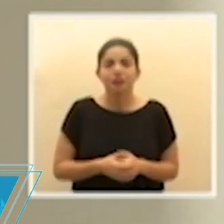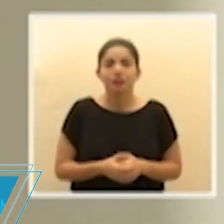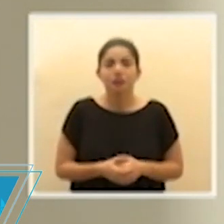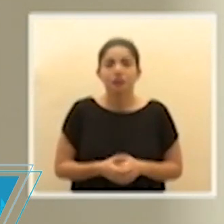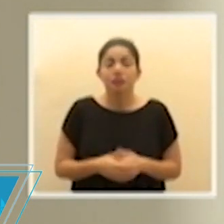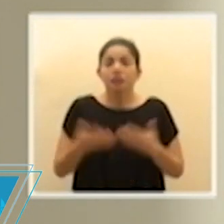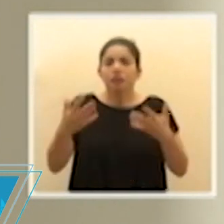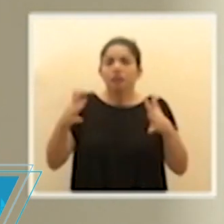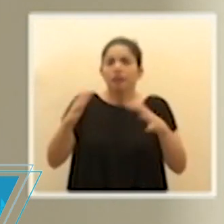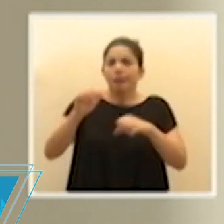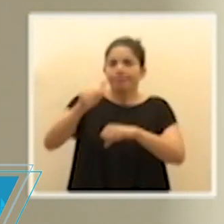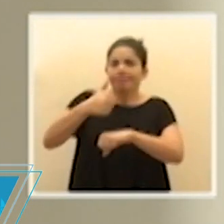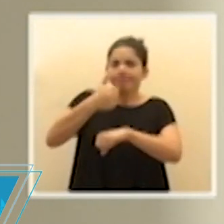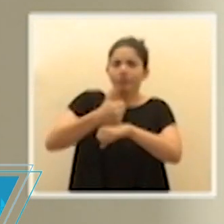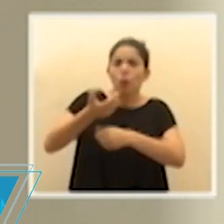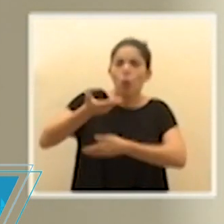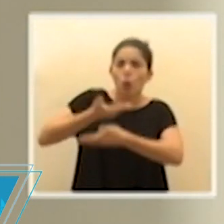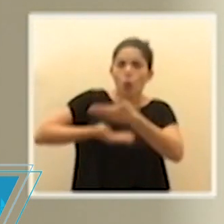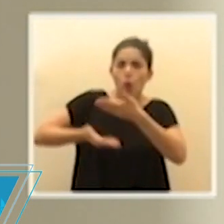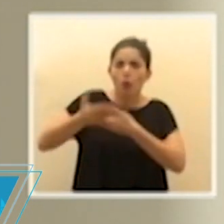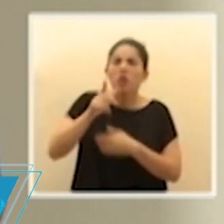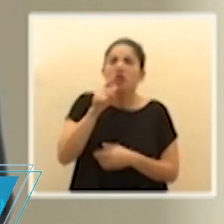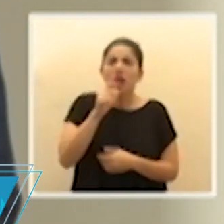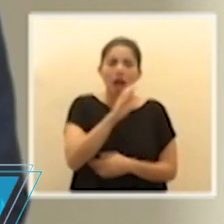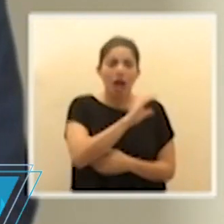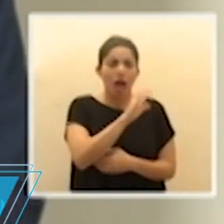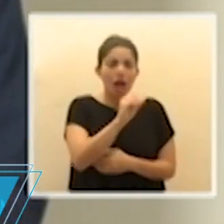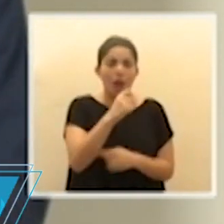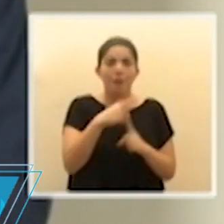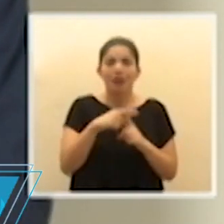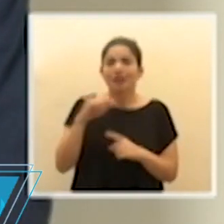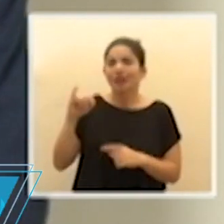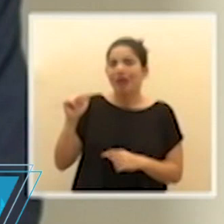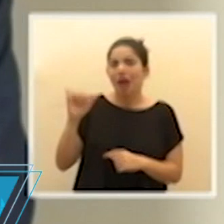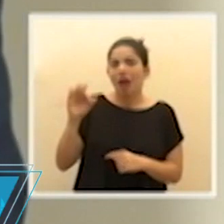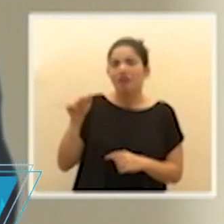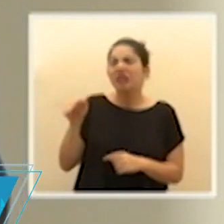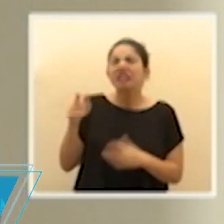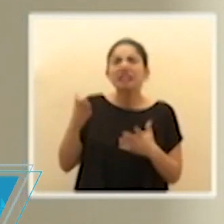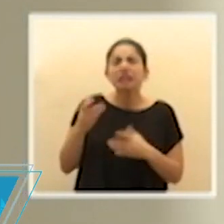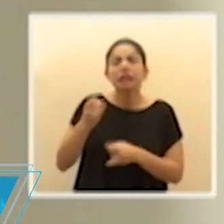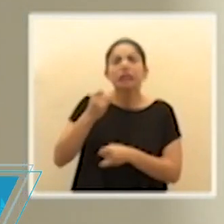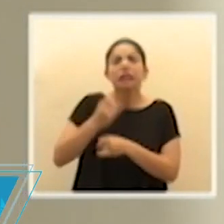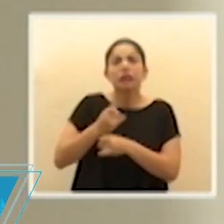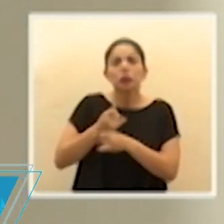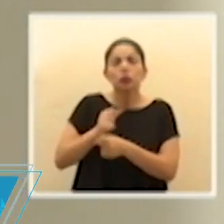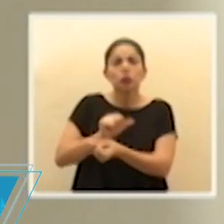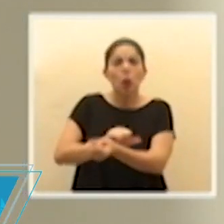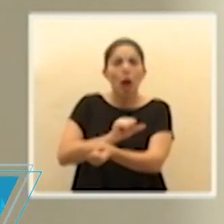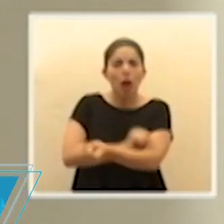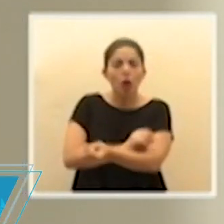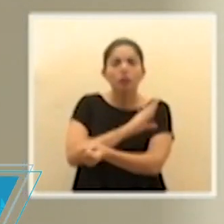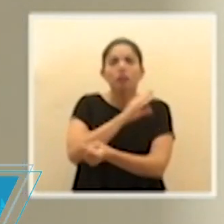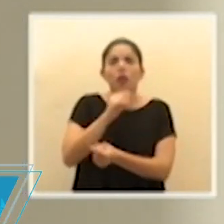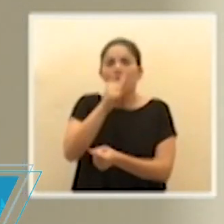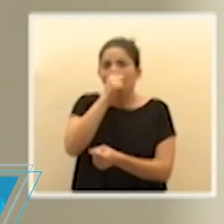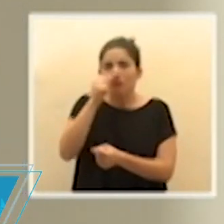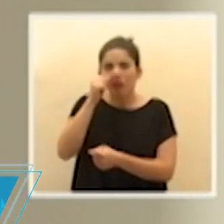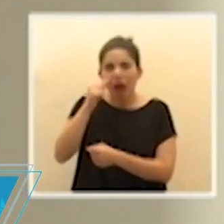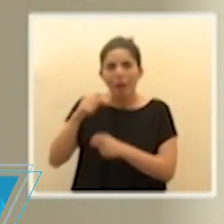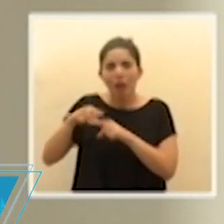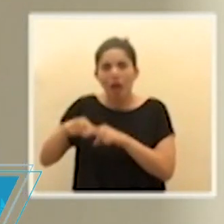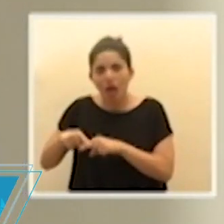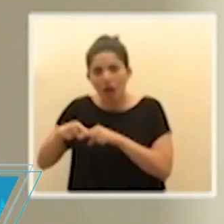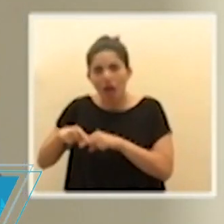Se estableció una colaboración entre la Caja y el IAFA, que es el Instituto sobre Alcoholismo y Farmacodependencia,